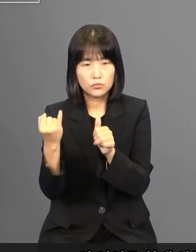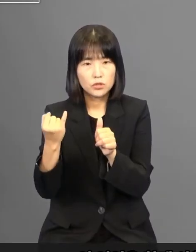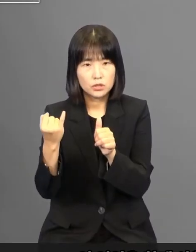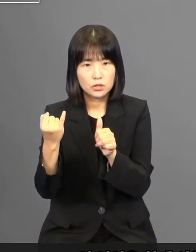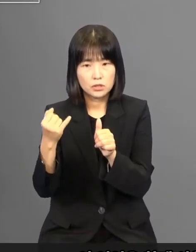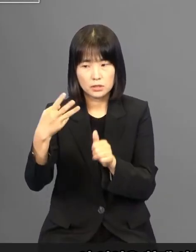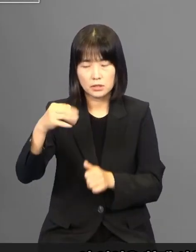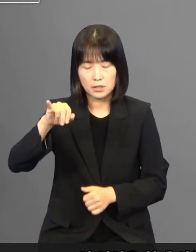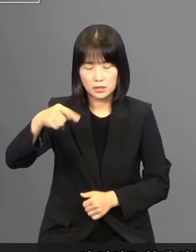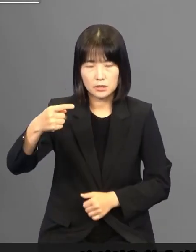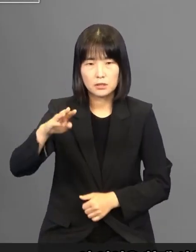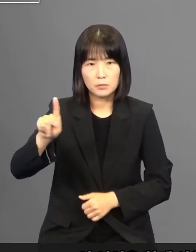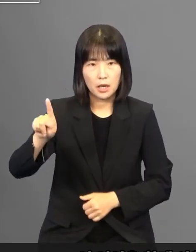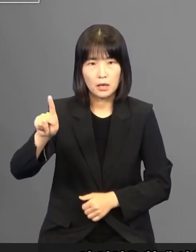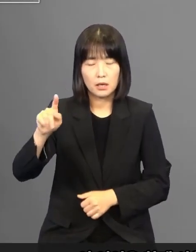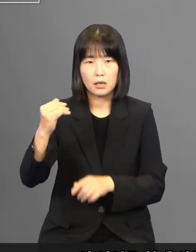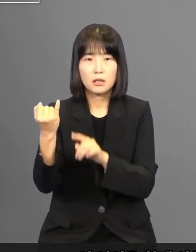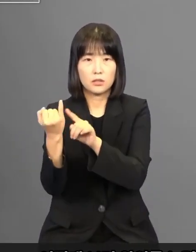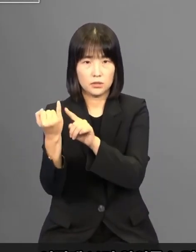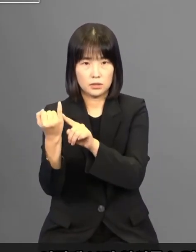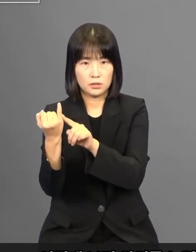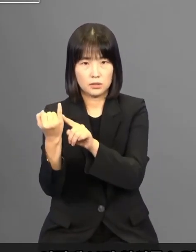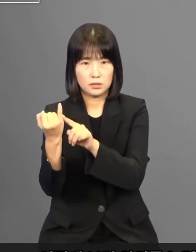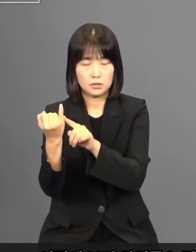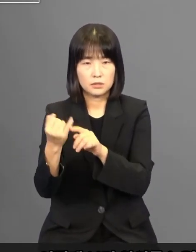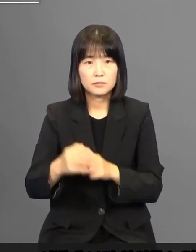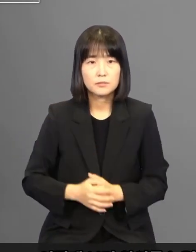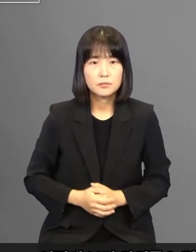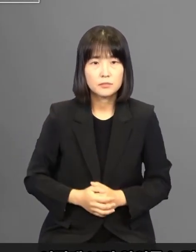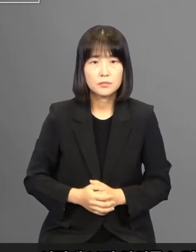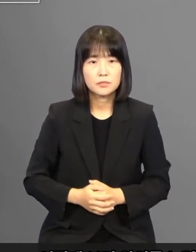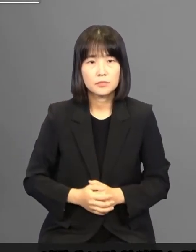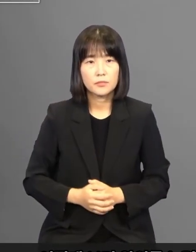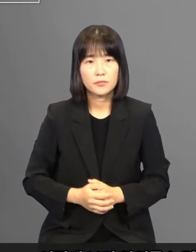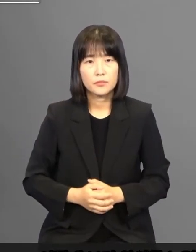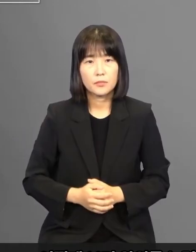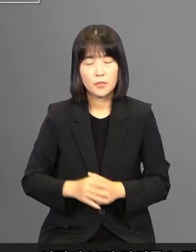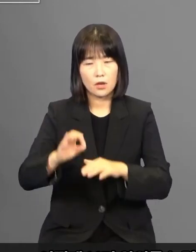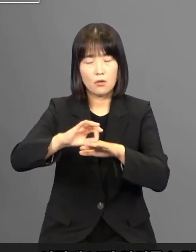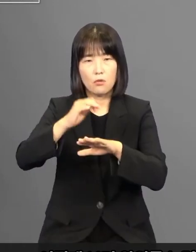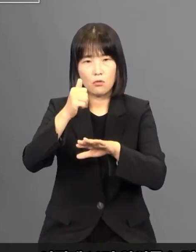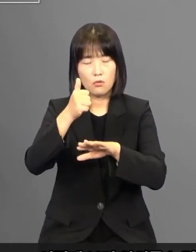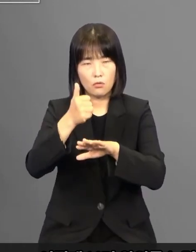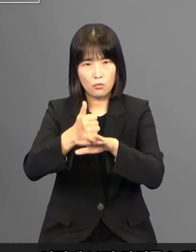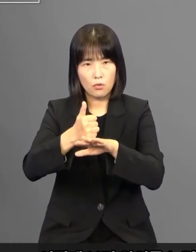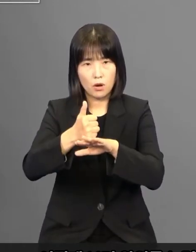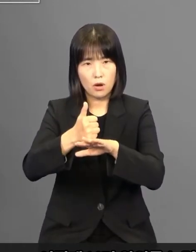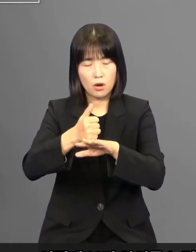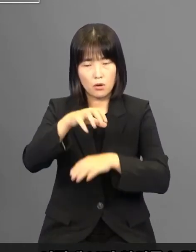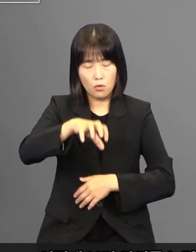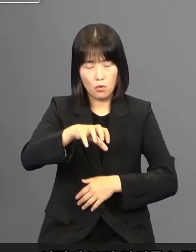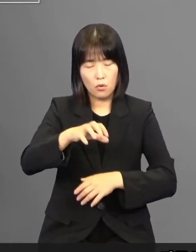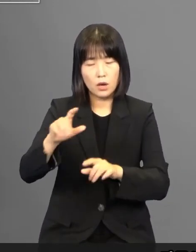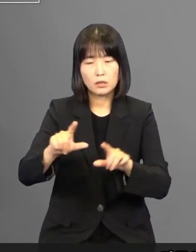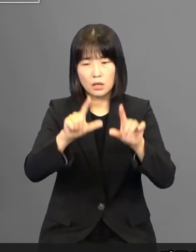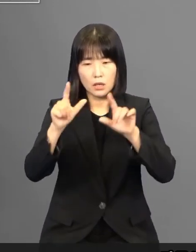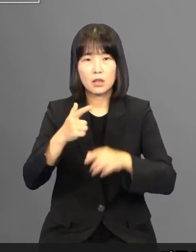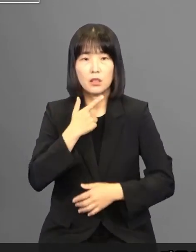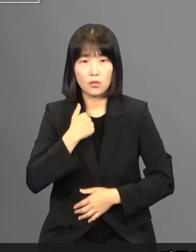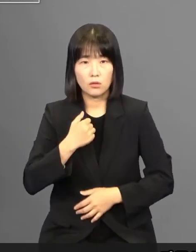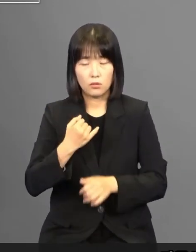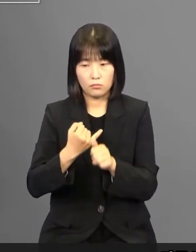여인은 한때 사울의 총애를 받은 여인이었고 어떻게 보면 왕위를 누렸던 여인인데, 그 사울이 죽었습니다.